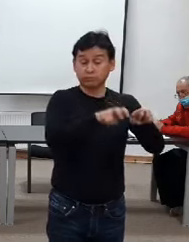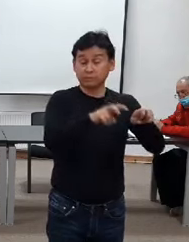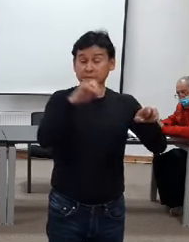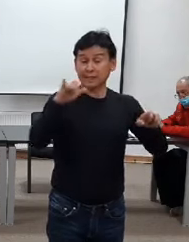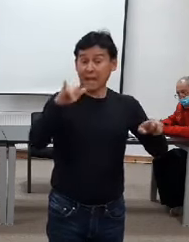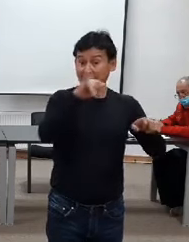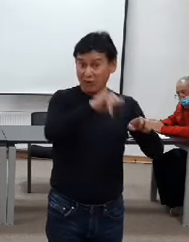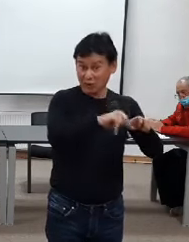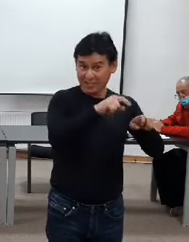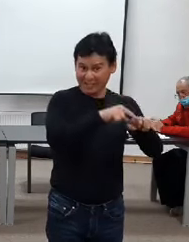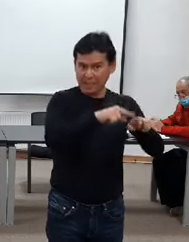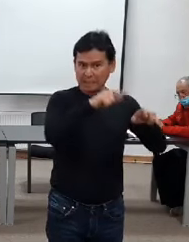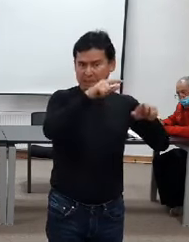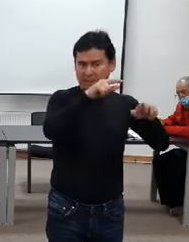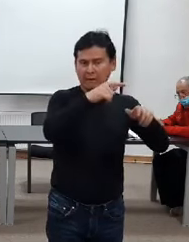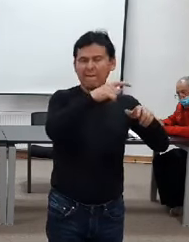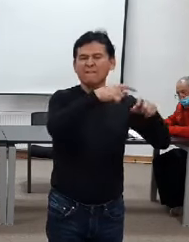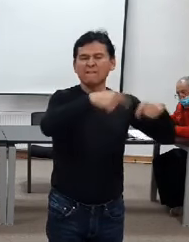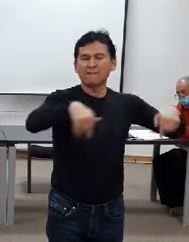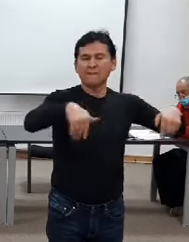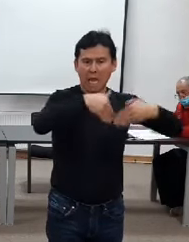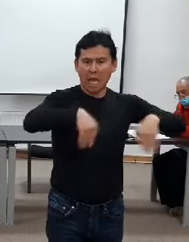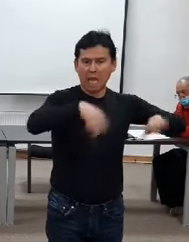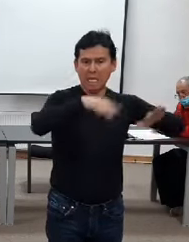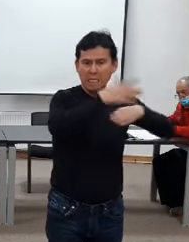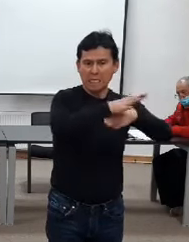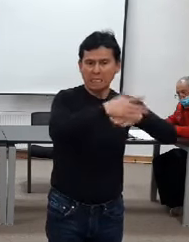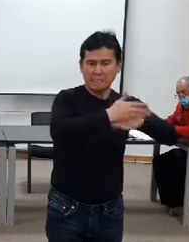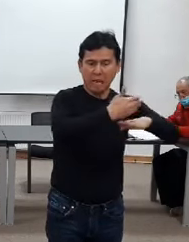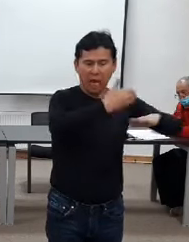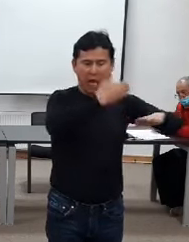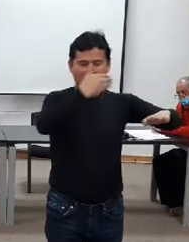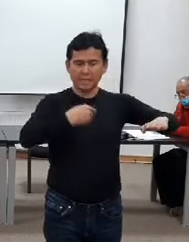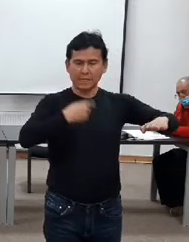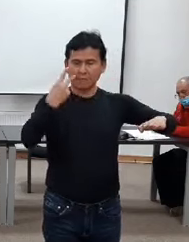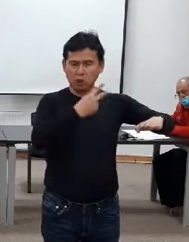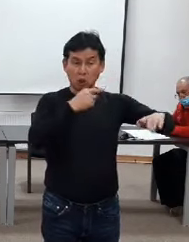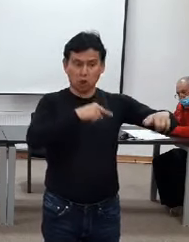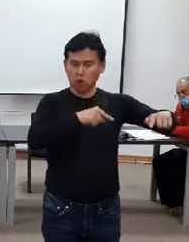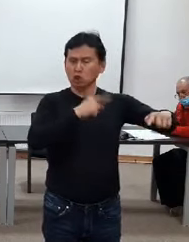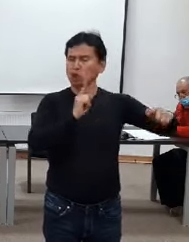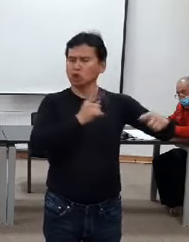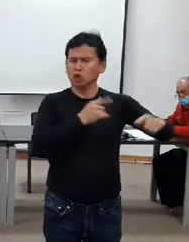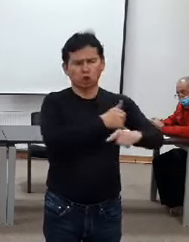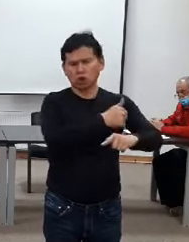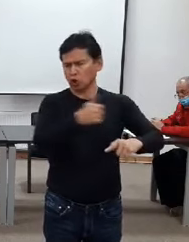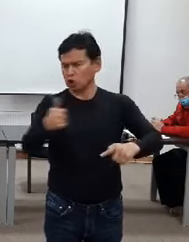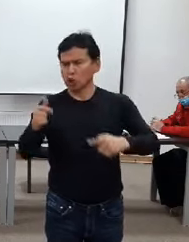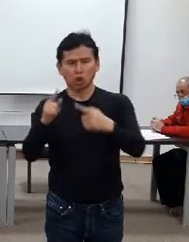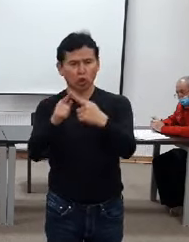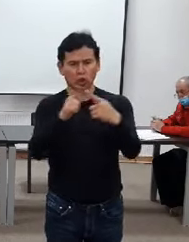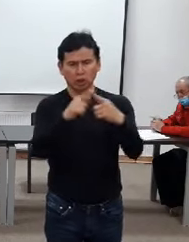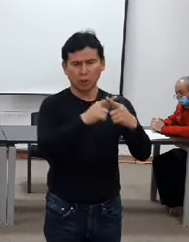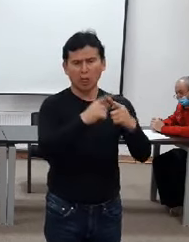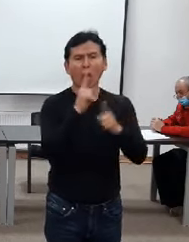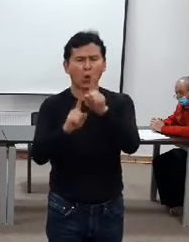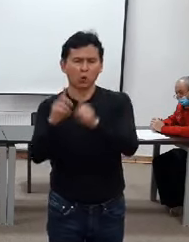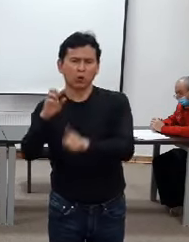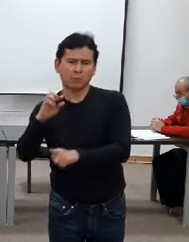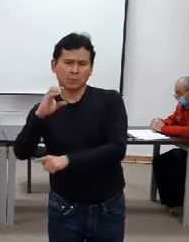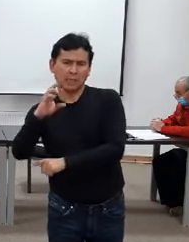la 22 aproximadamente, los distintos tramos que tuvo ese vuelo, están todos contactados, algunos se realizaron PCR